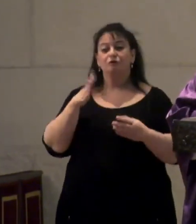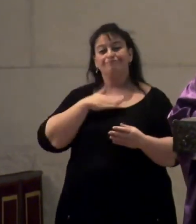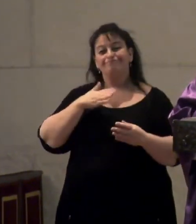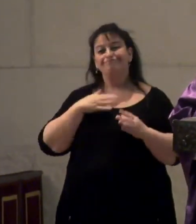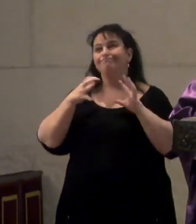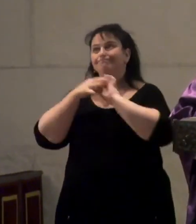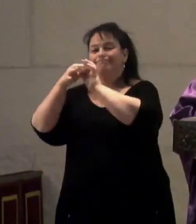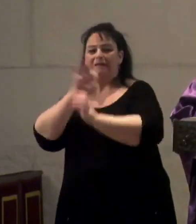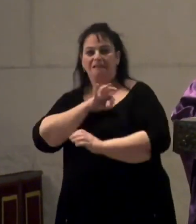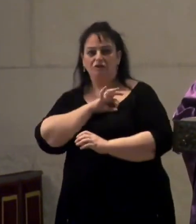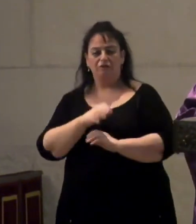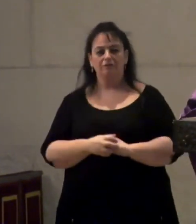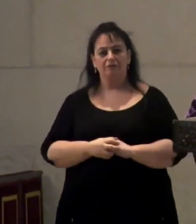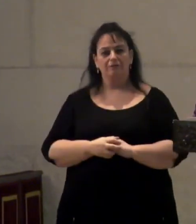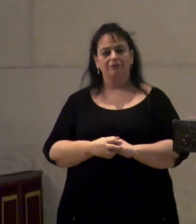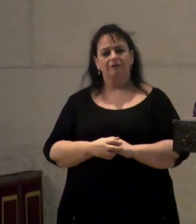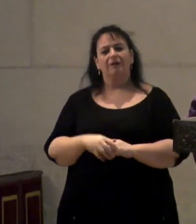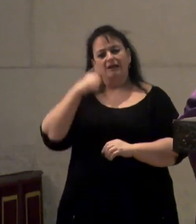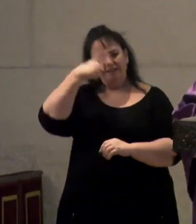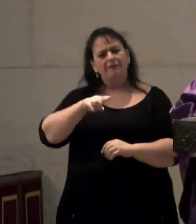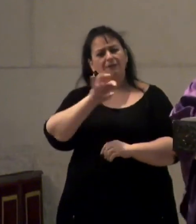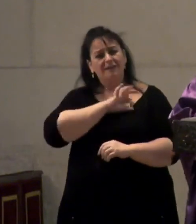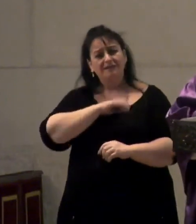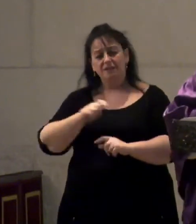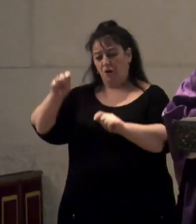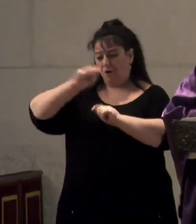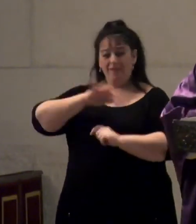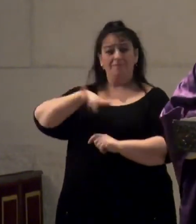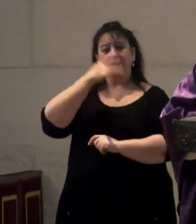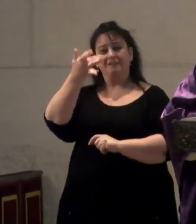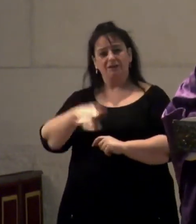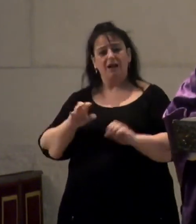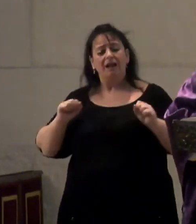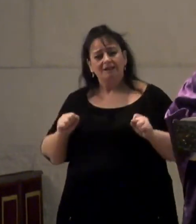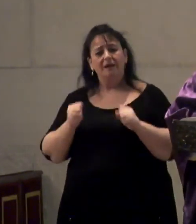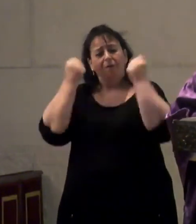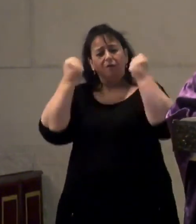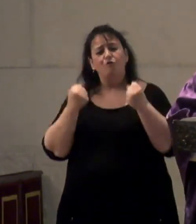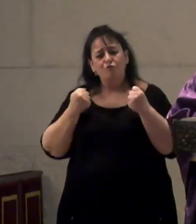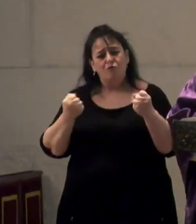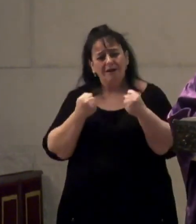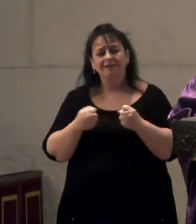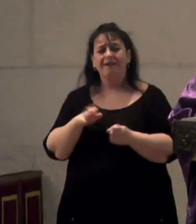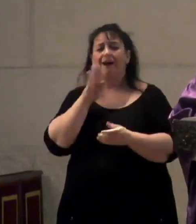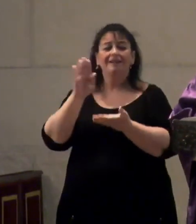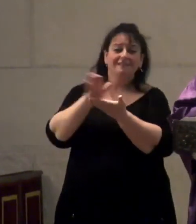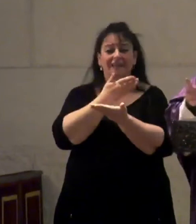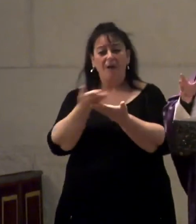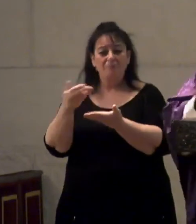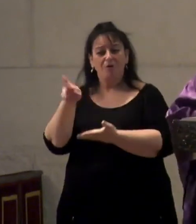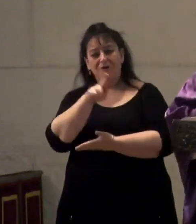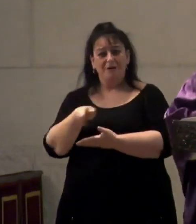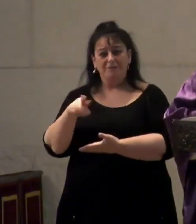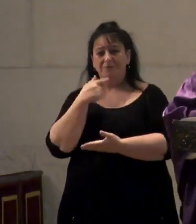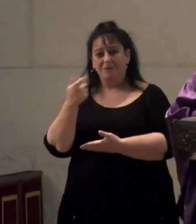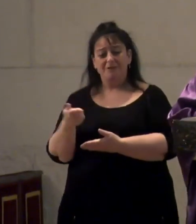Señor. Y sabiendo que del Señor viene la misericordia, la redención copiosa que hemos dicho en el Salmo, que